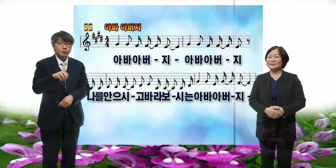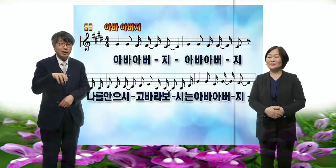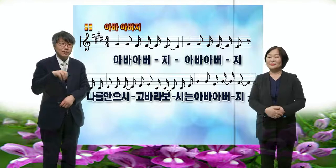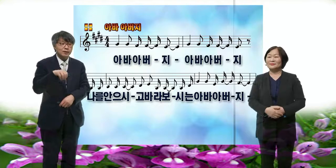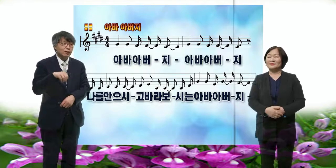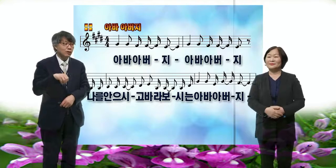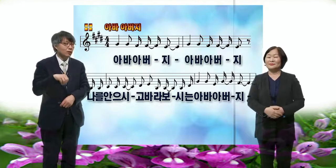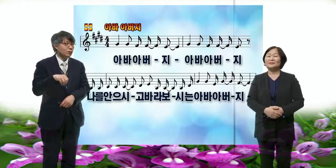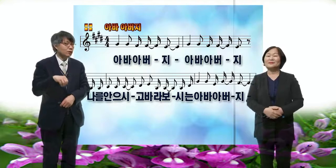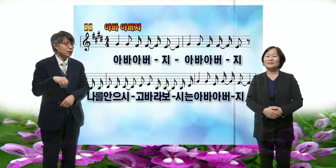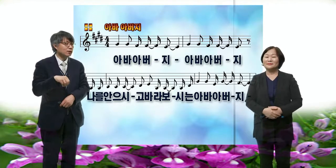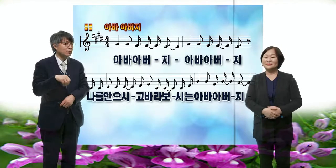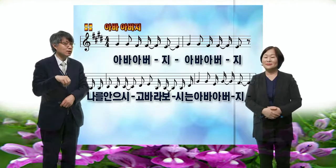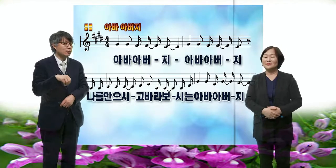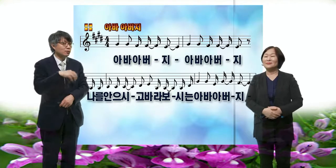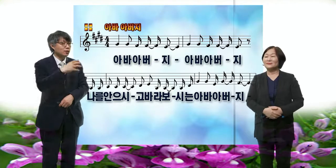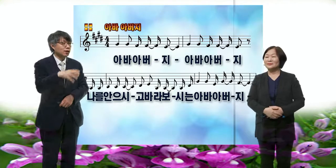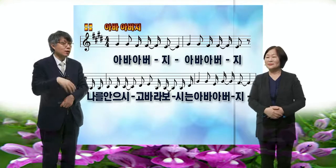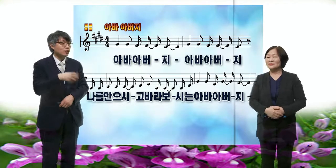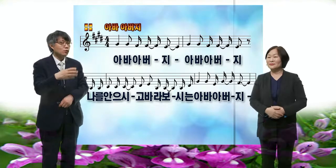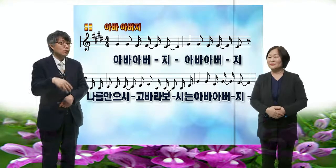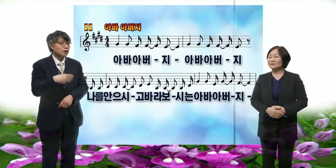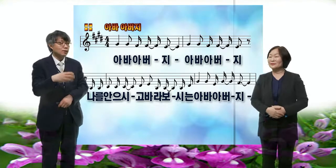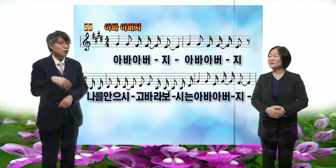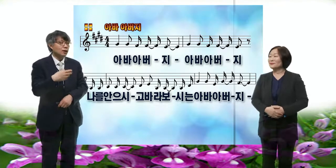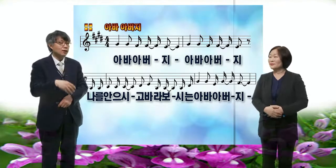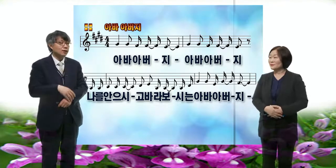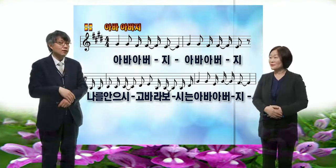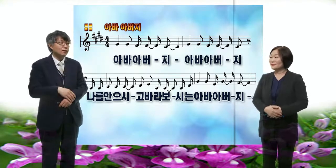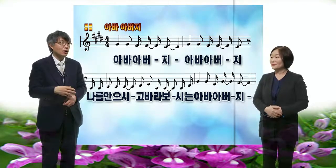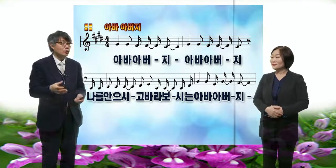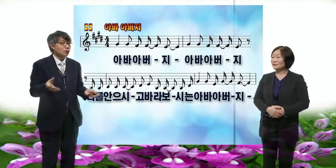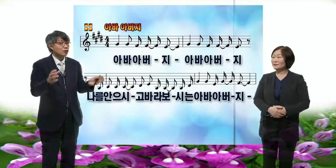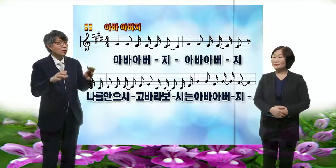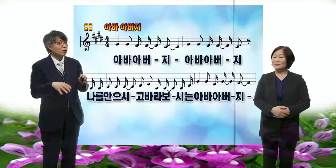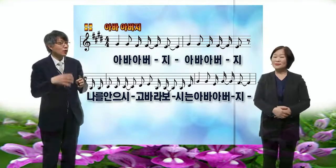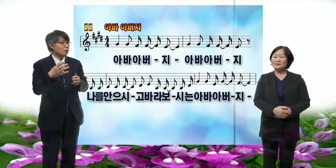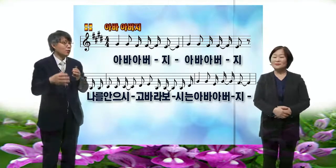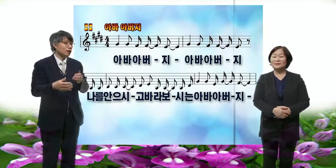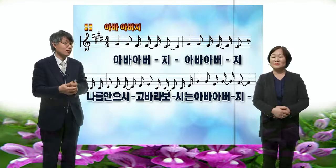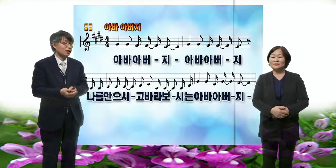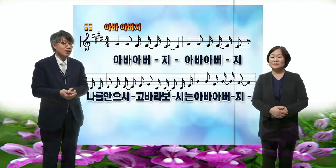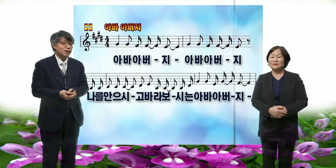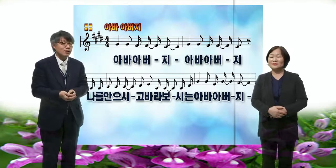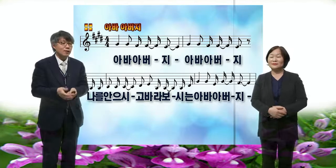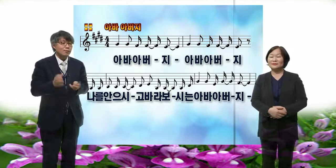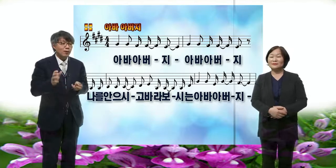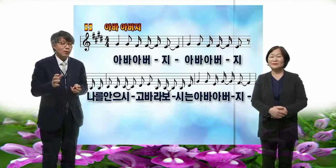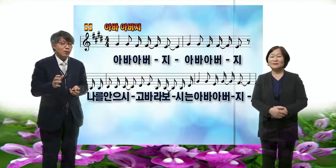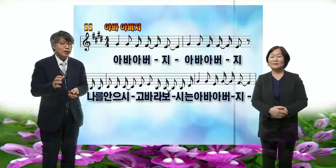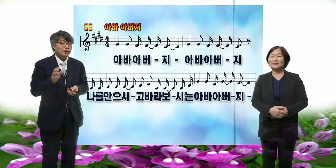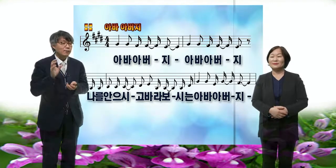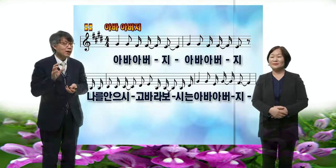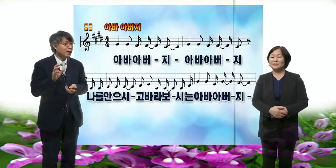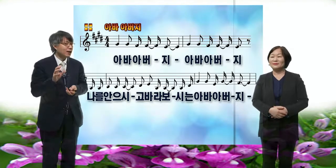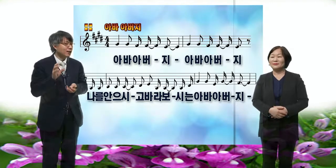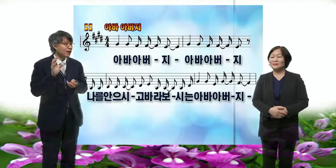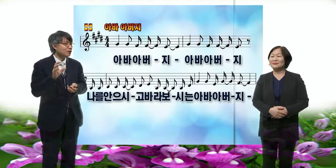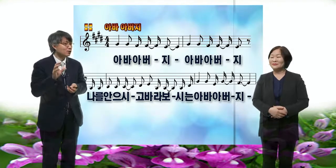많이 뺐어요. 우리 권사님이 이제 보통 우리가 수어 찬양 통역할 때는 조사도 넣고 이렇게 표현하기도 하는데 빼고 담백하게 단어를